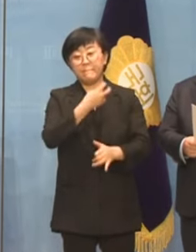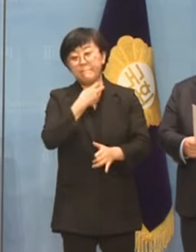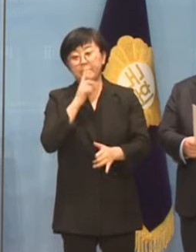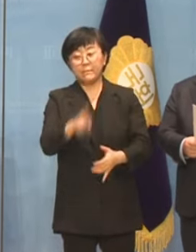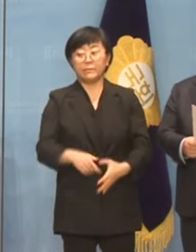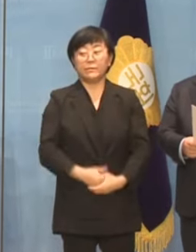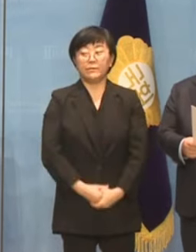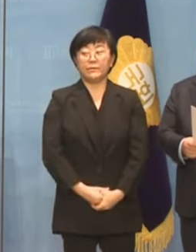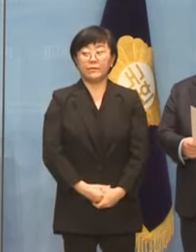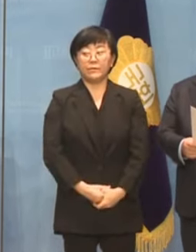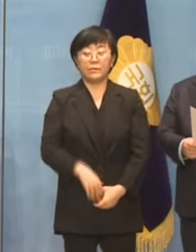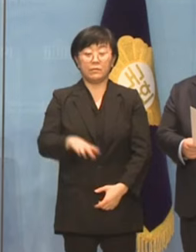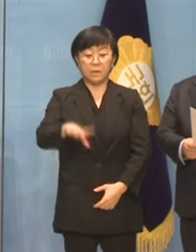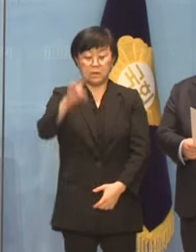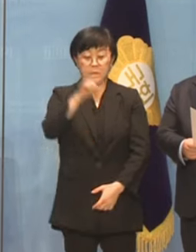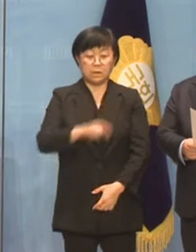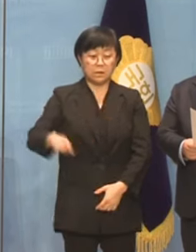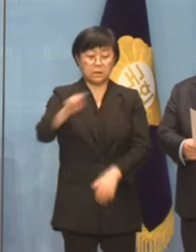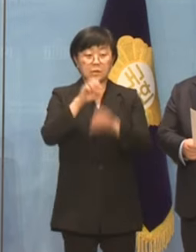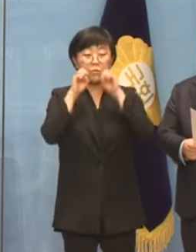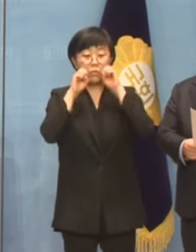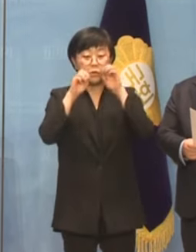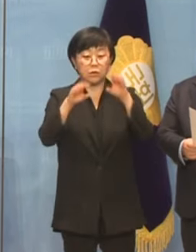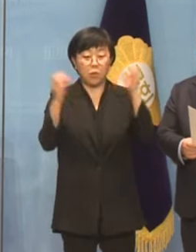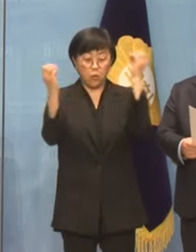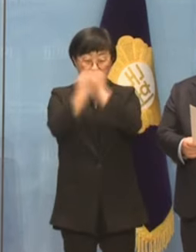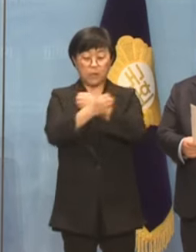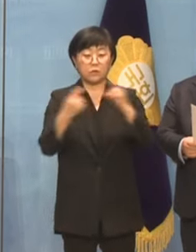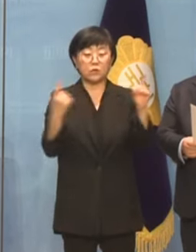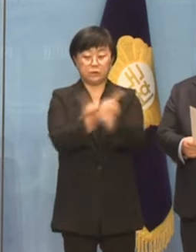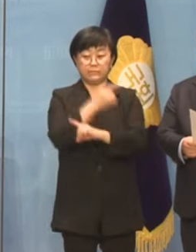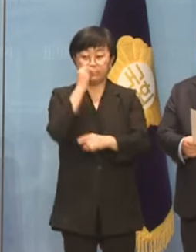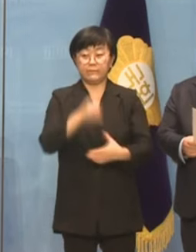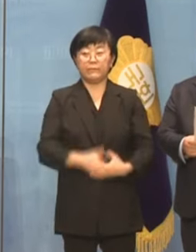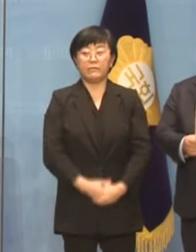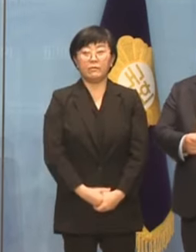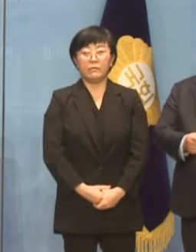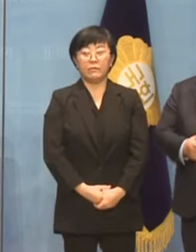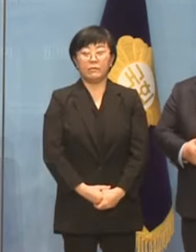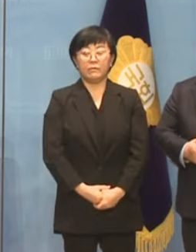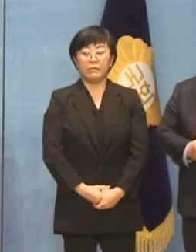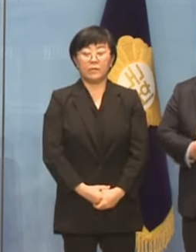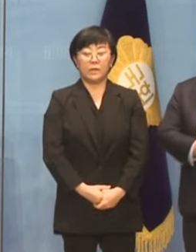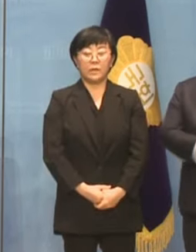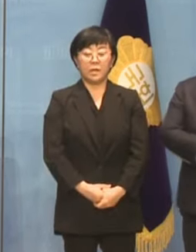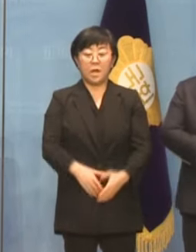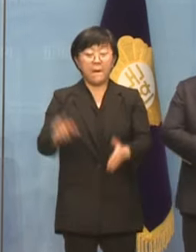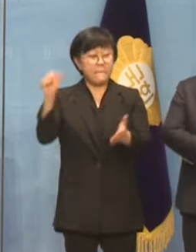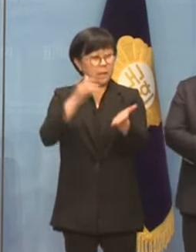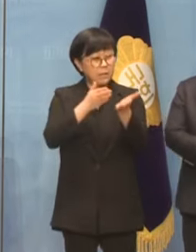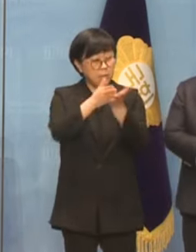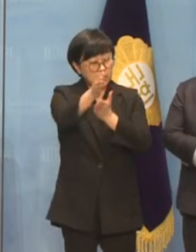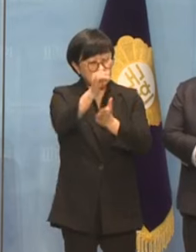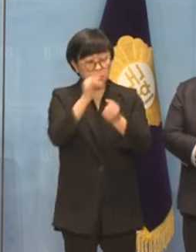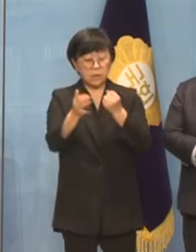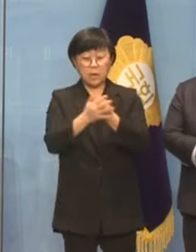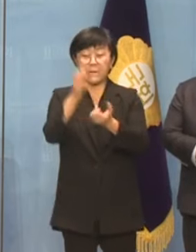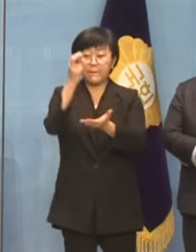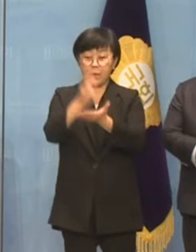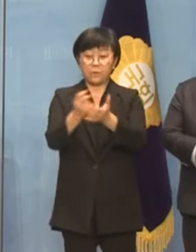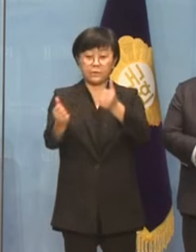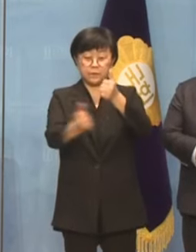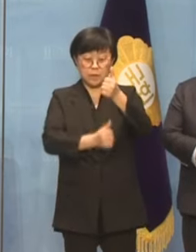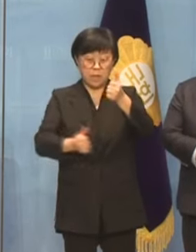배신했습니다. 먼저 그들이 퍼뜨리는 오해를 바로잡습니다. 패스트트랙으로 처리하는 것은